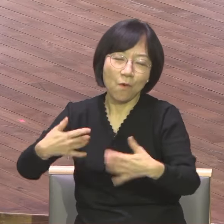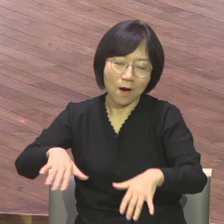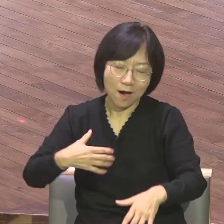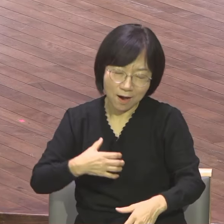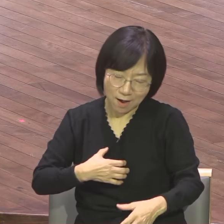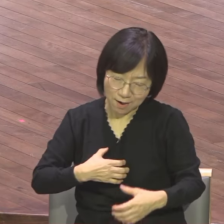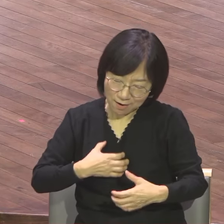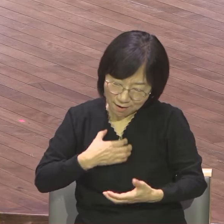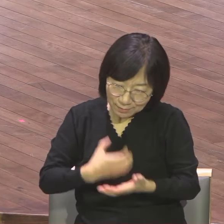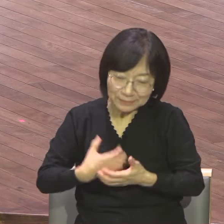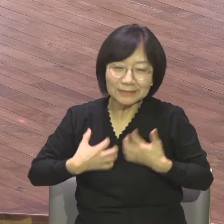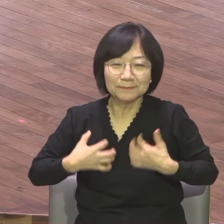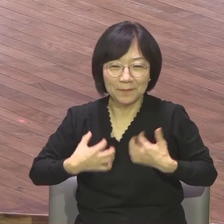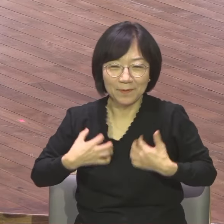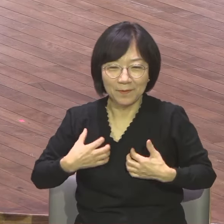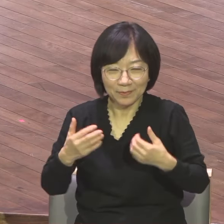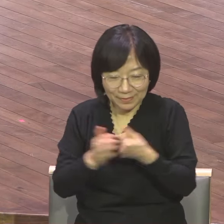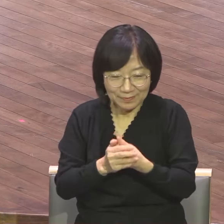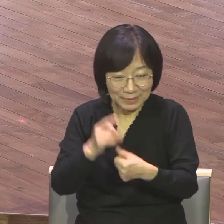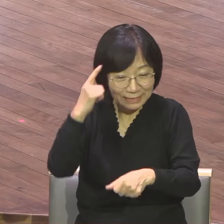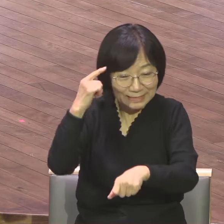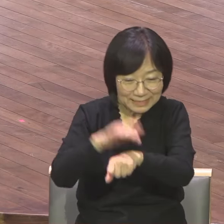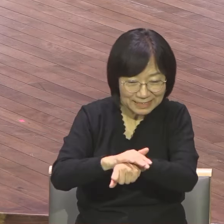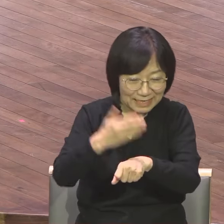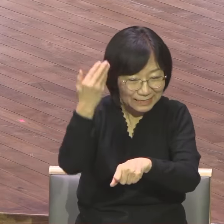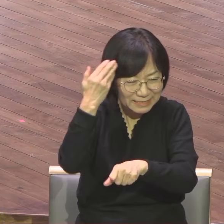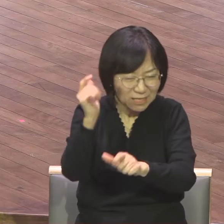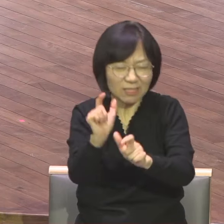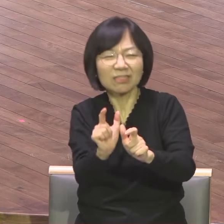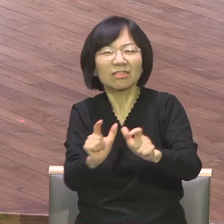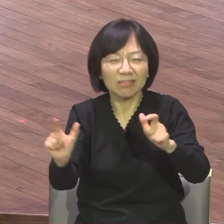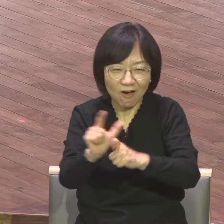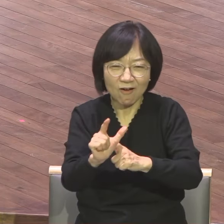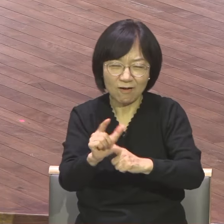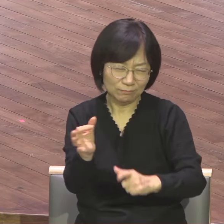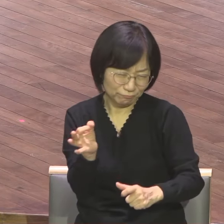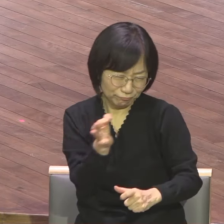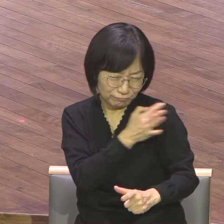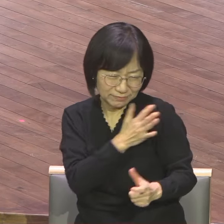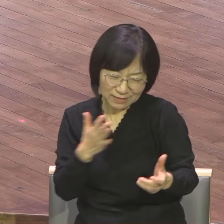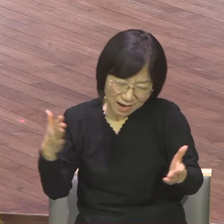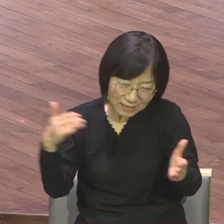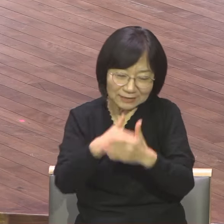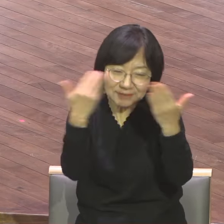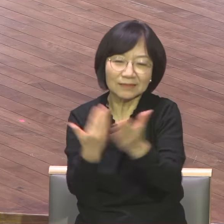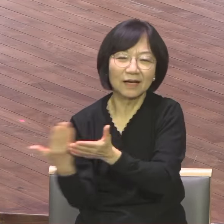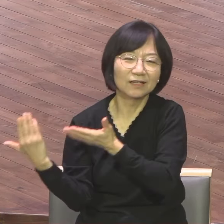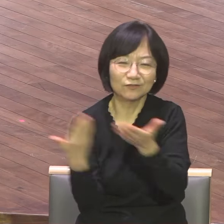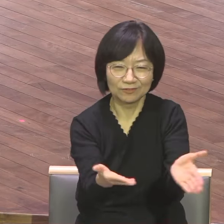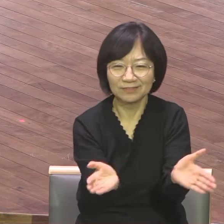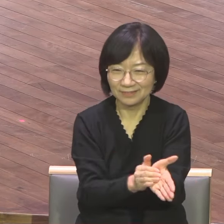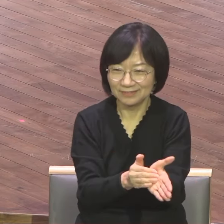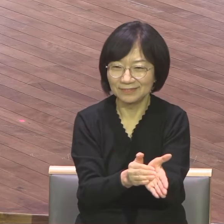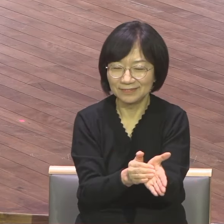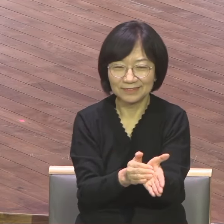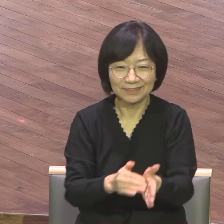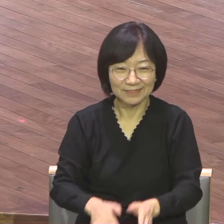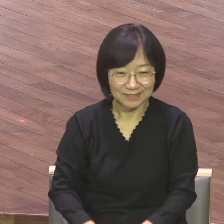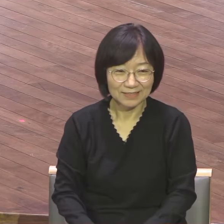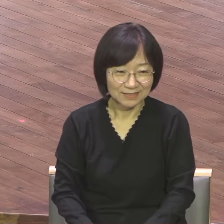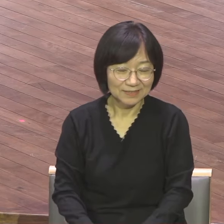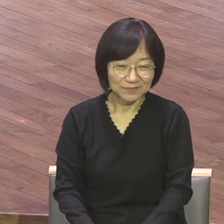과하지도 아니한 부귀영화 다 줘버렸어요. 이게 아버지 마음 아닙니까? 자식이 효도를